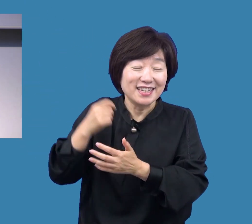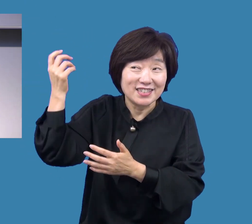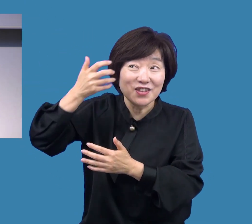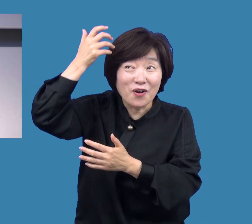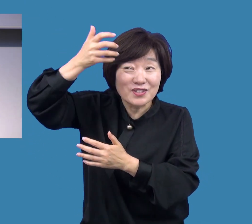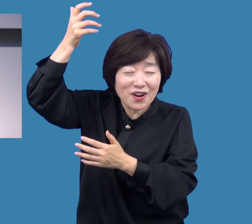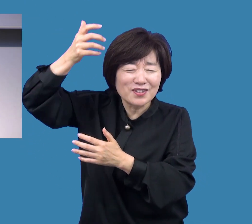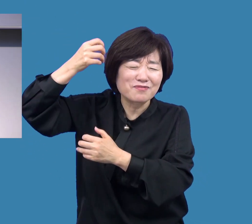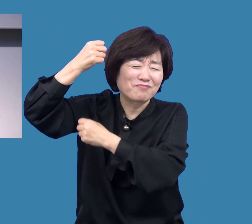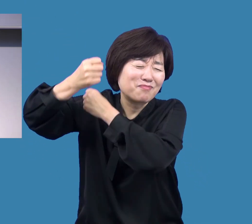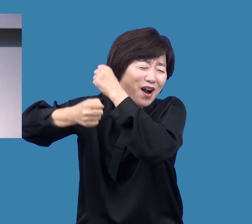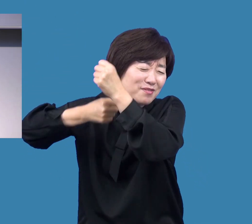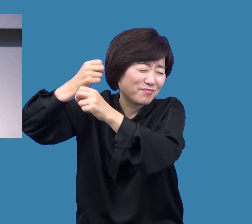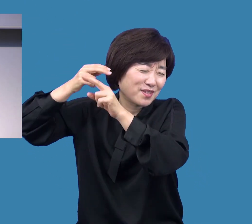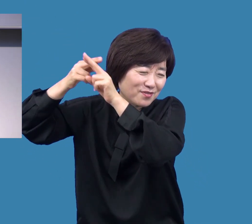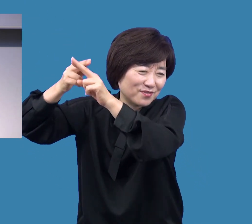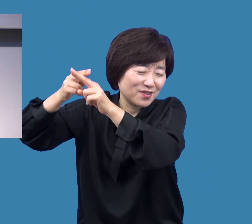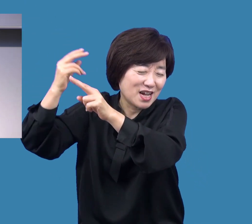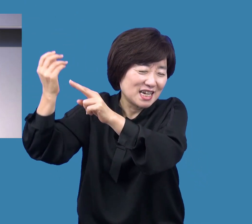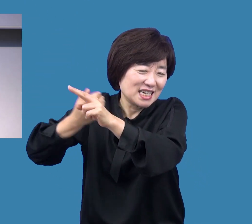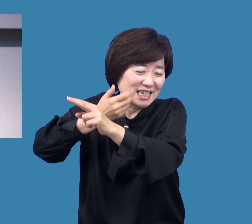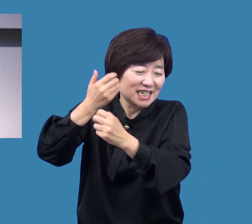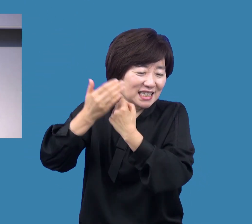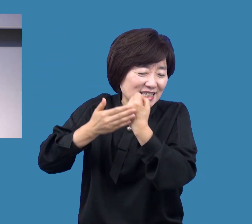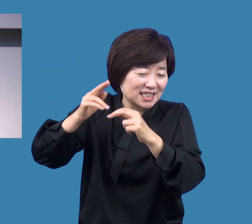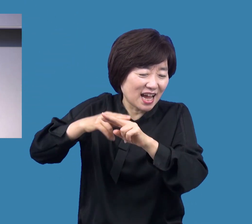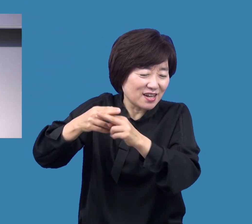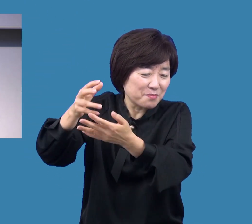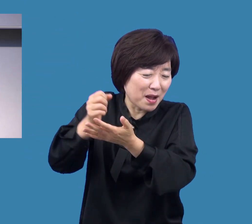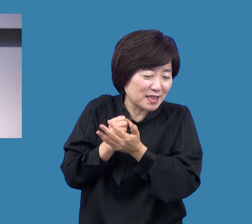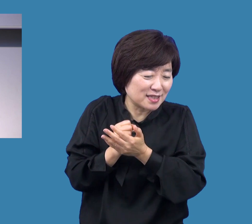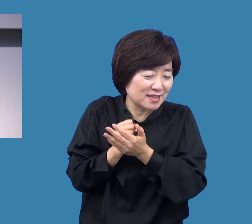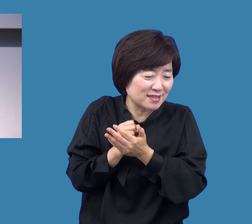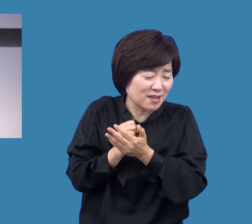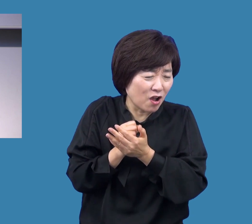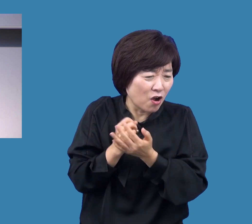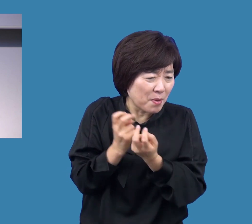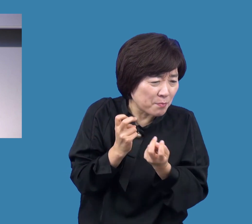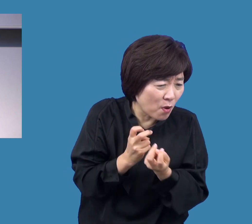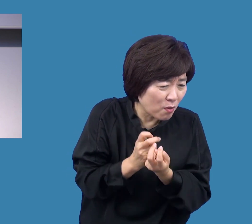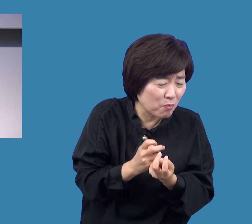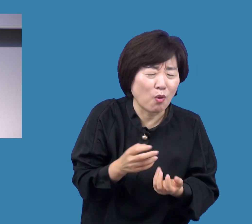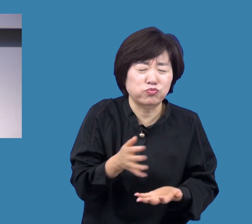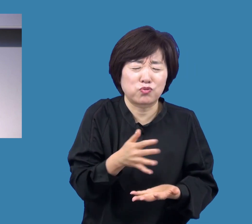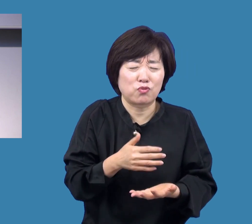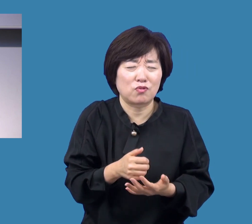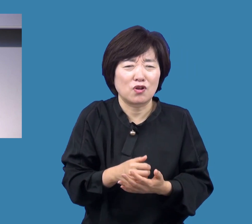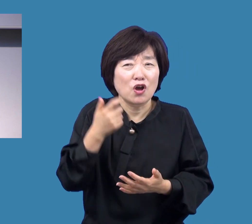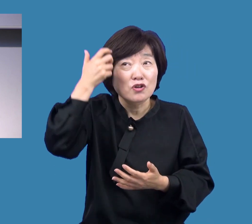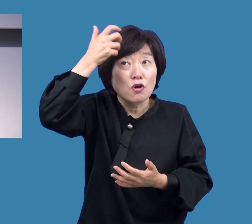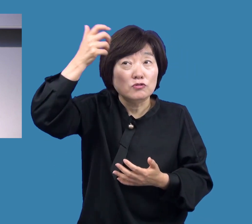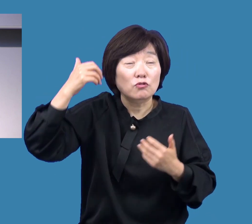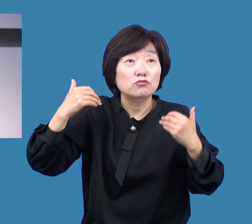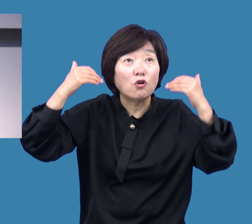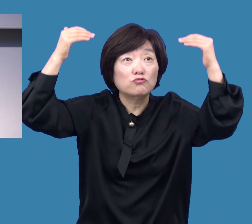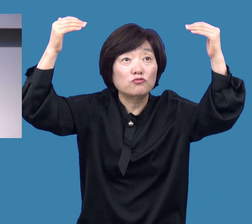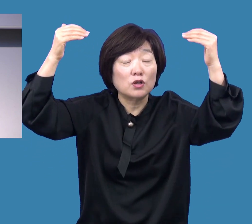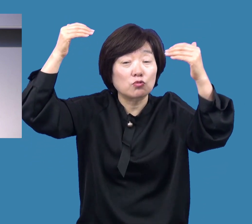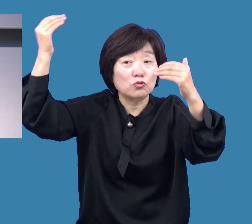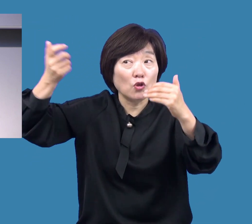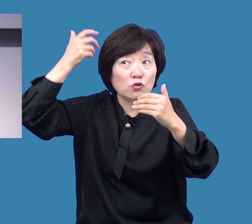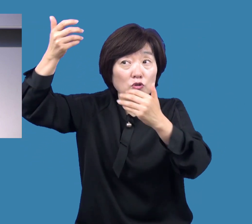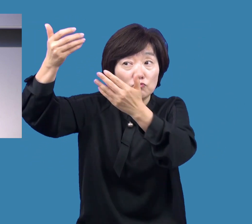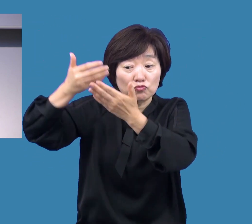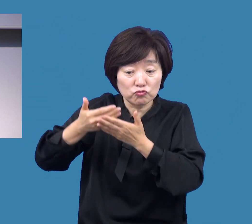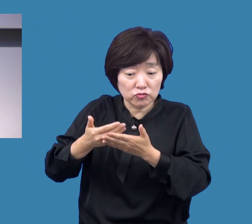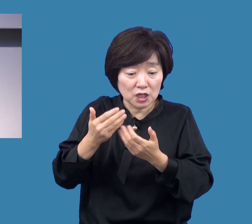성령님 마음대로야. 은사를 받는 공식 이딴 거 없어요. 아무리 영적으로 성숙하고 신령해도 성령께서